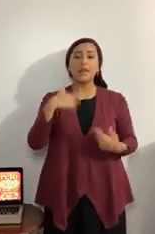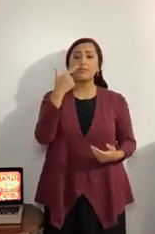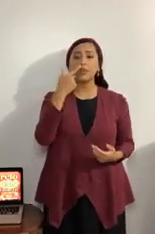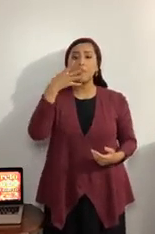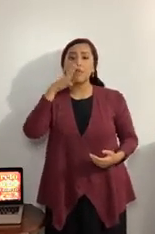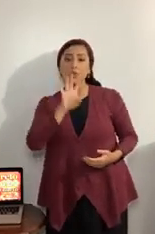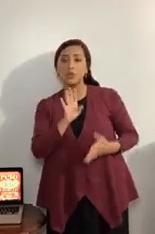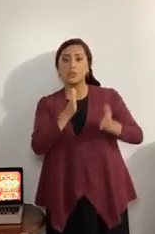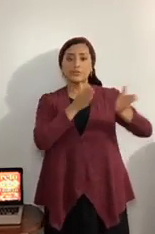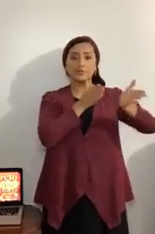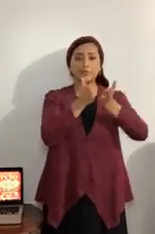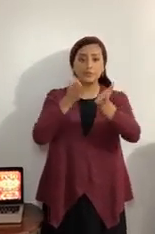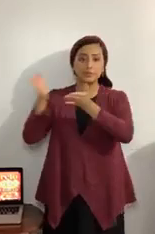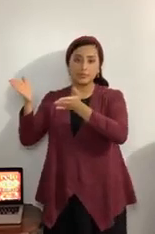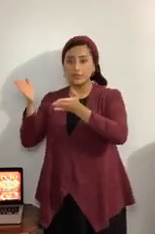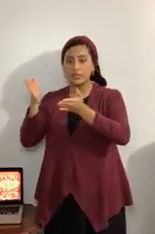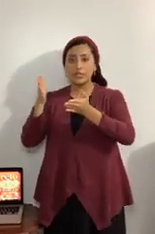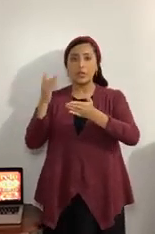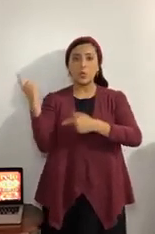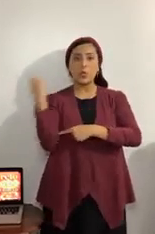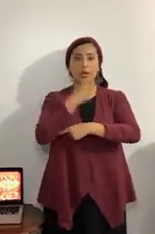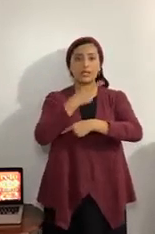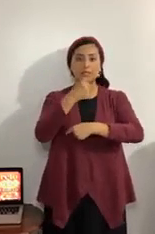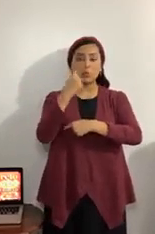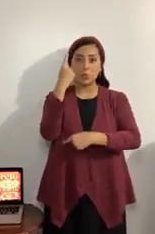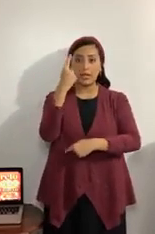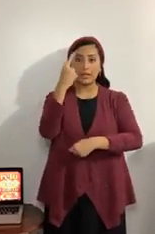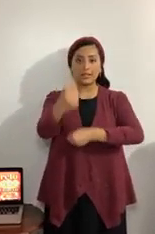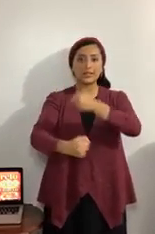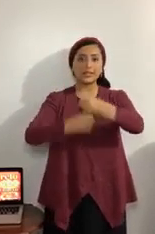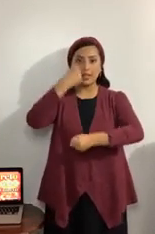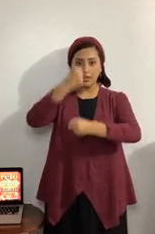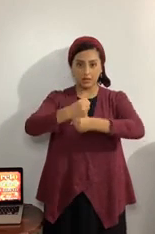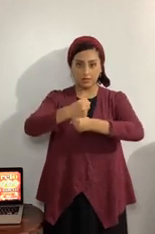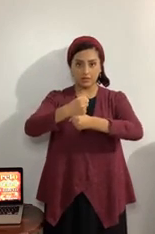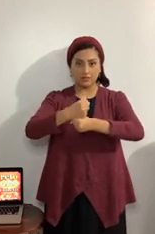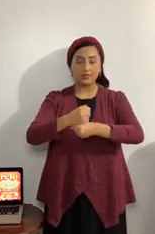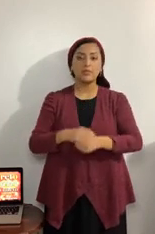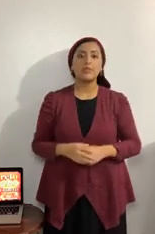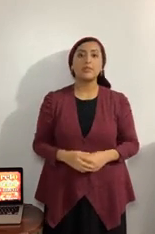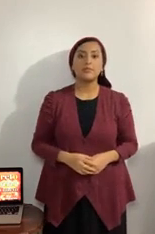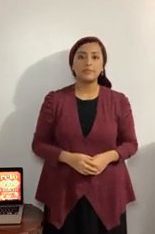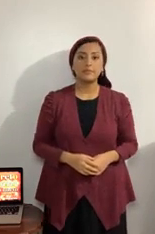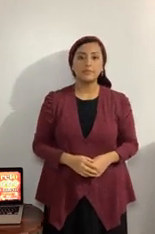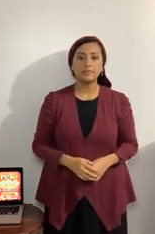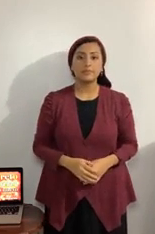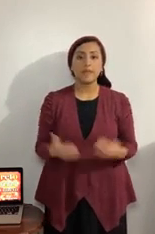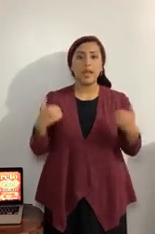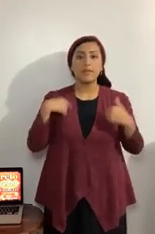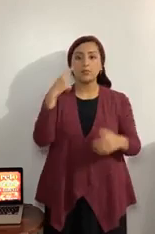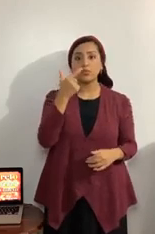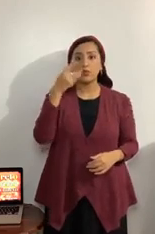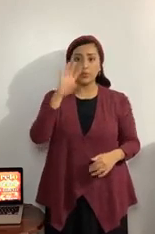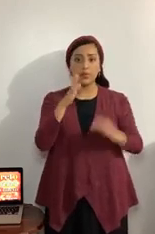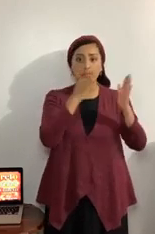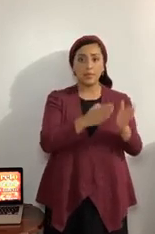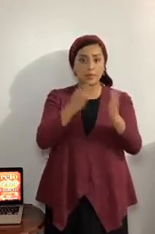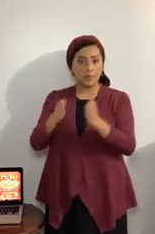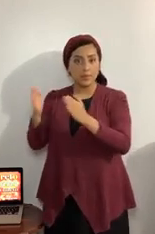servicio durante el año. Está siendo grabado porque me voy muy rápido. Pues había 24 divisiones y estos los hizo el Melech